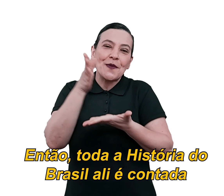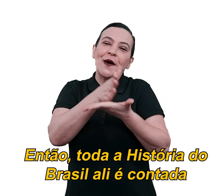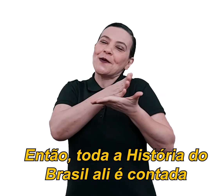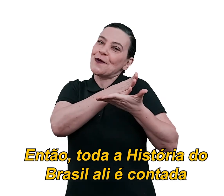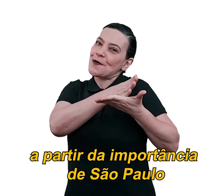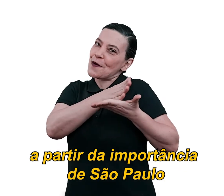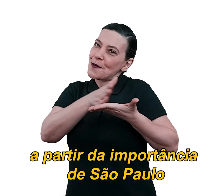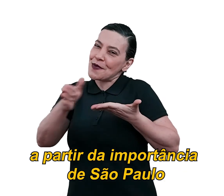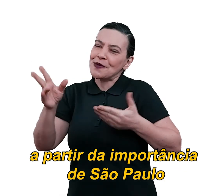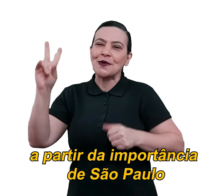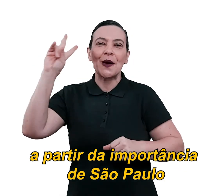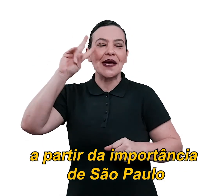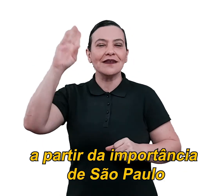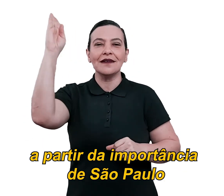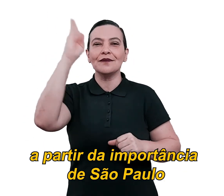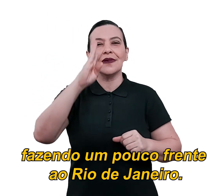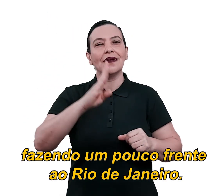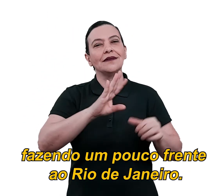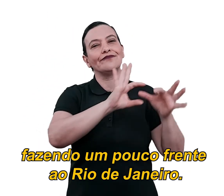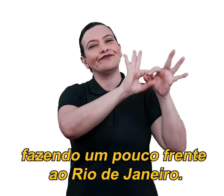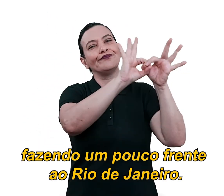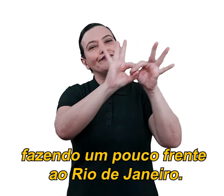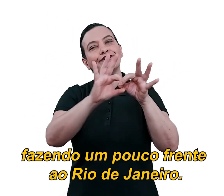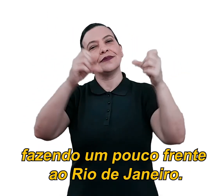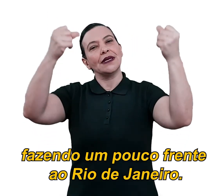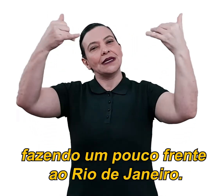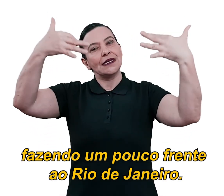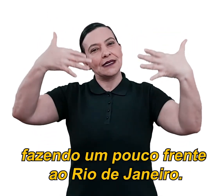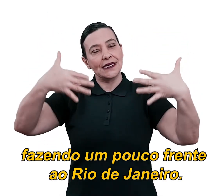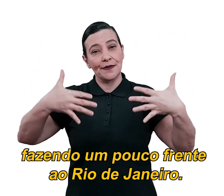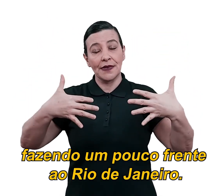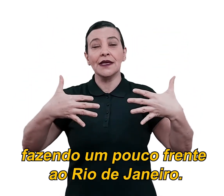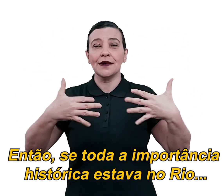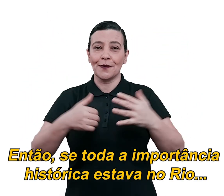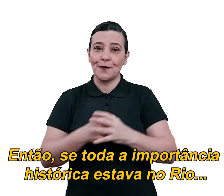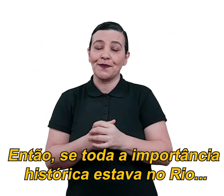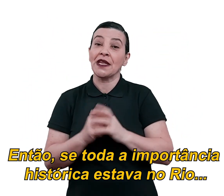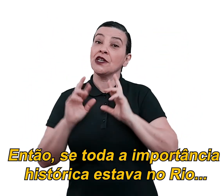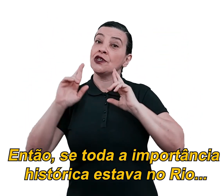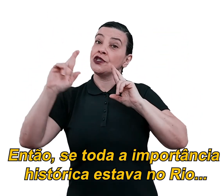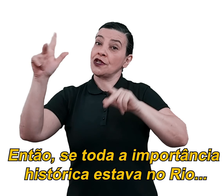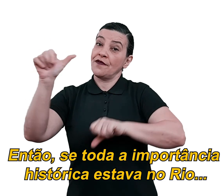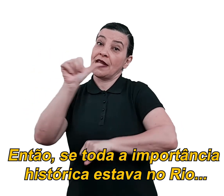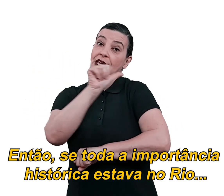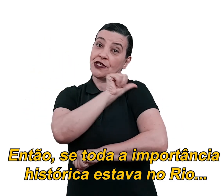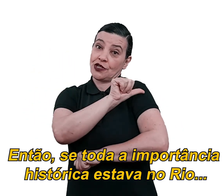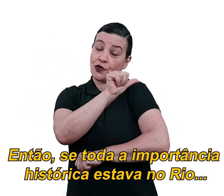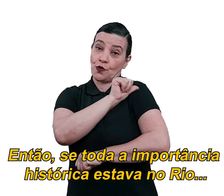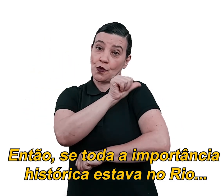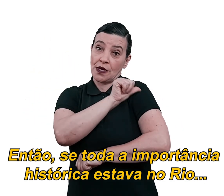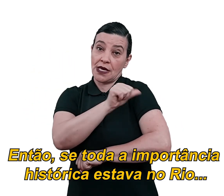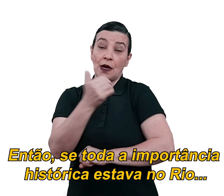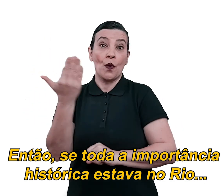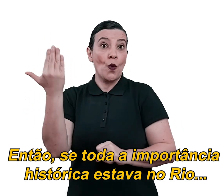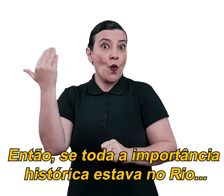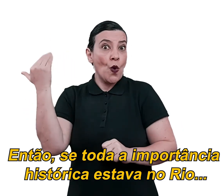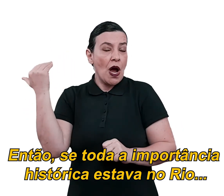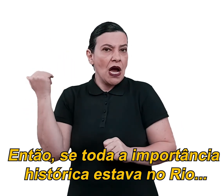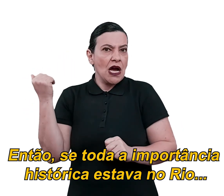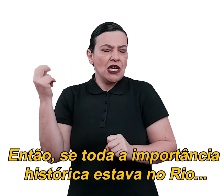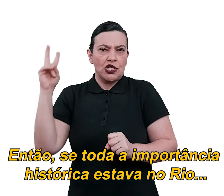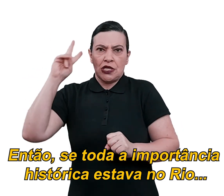ali é contada a partir da importância de São Paulo, fazendo um pouco frente ao Rio de Janeiro. Né? Então, se toda a importância